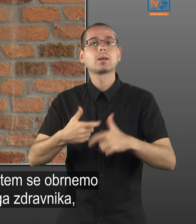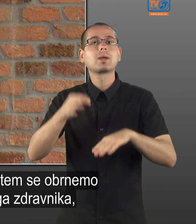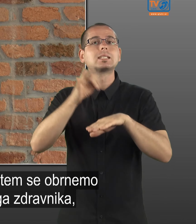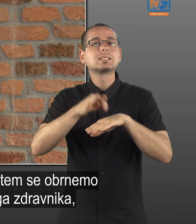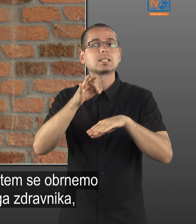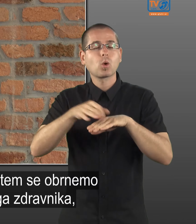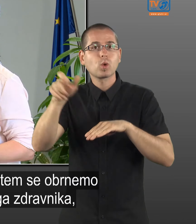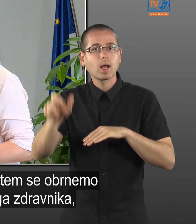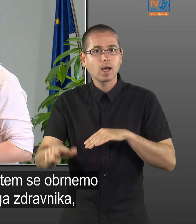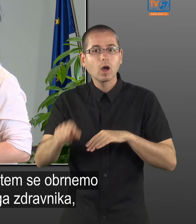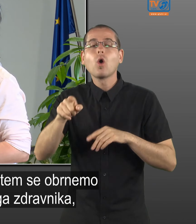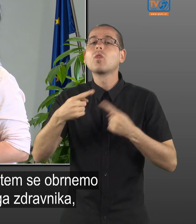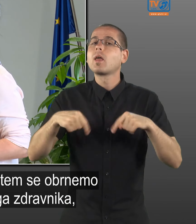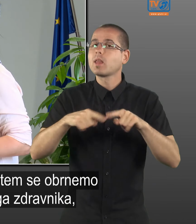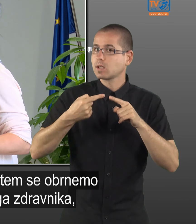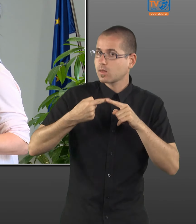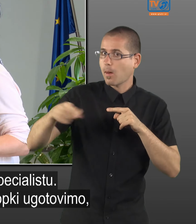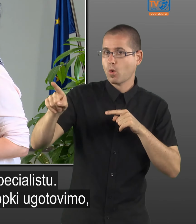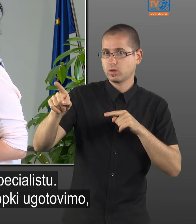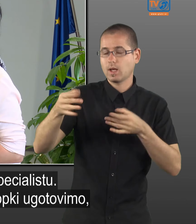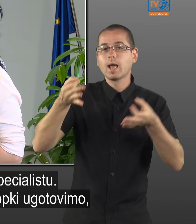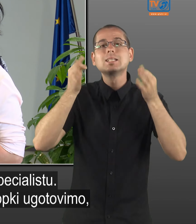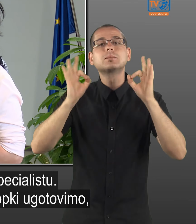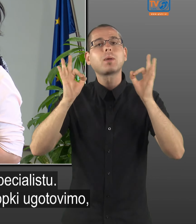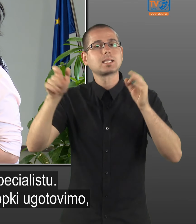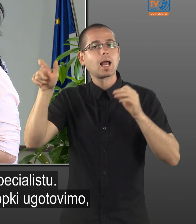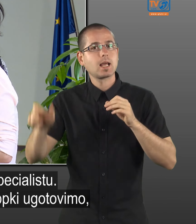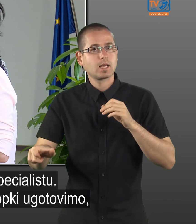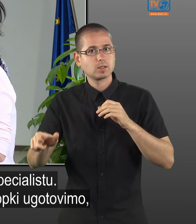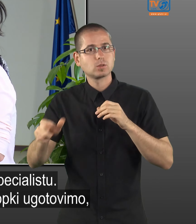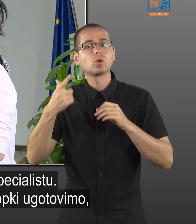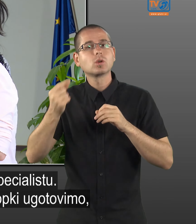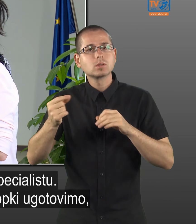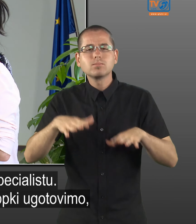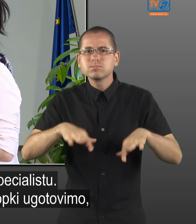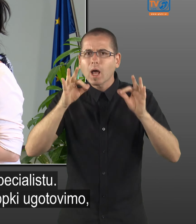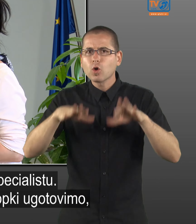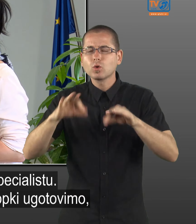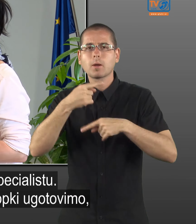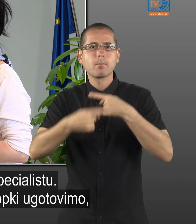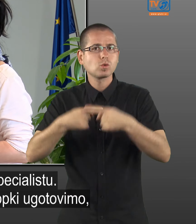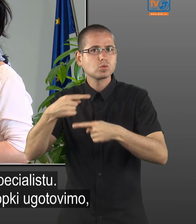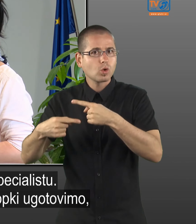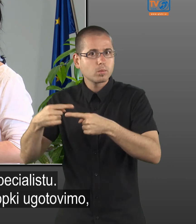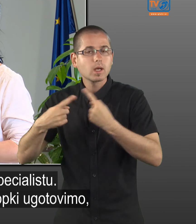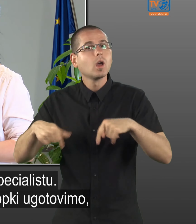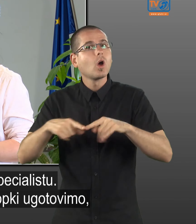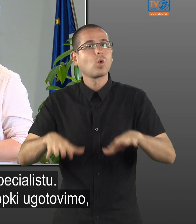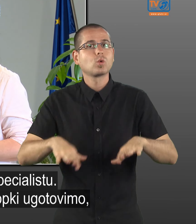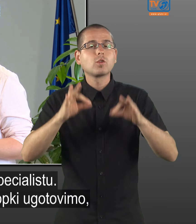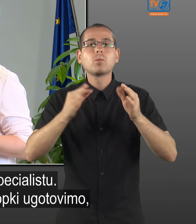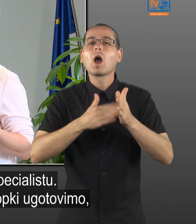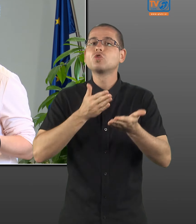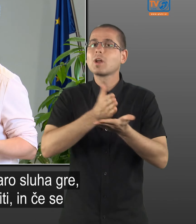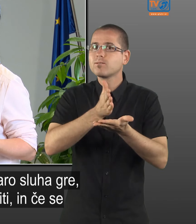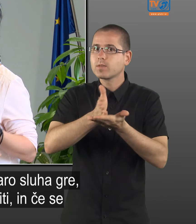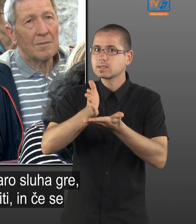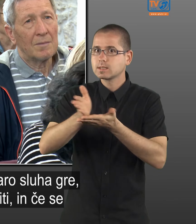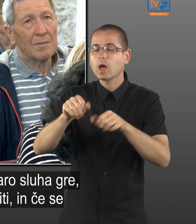se obrnemo na svojega vsebnega zdravnika, ki nas napotih, specialistu z diagnostičnimi postopki